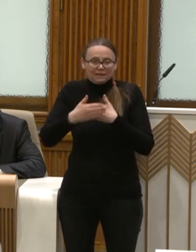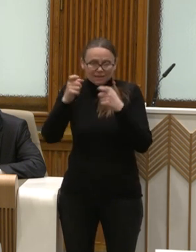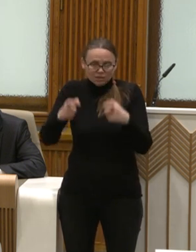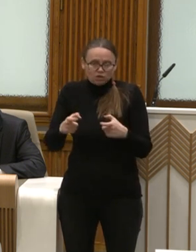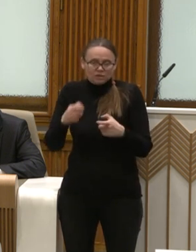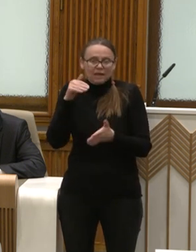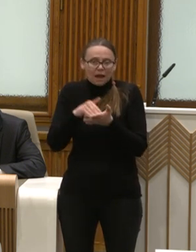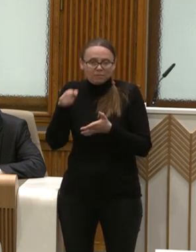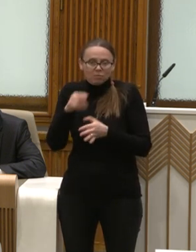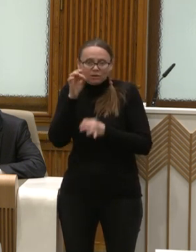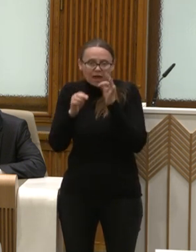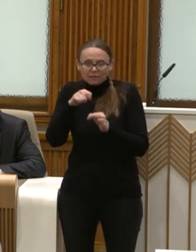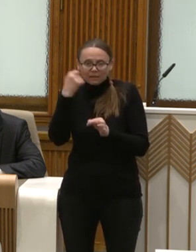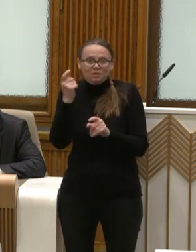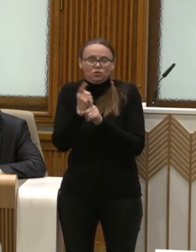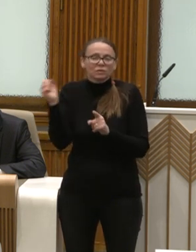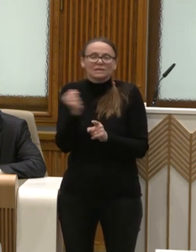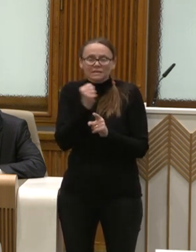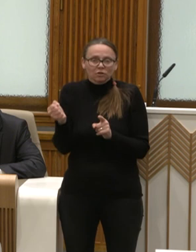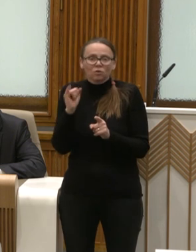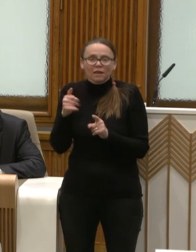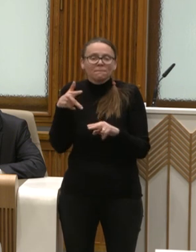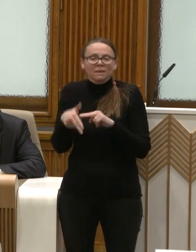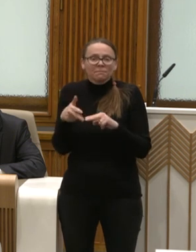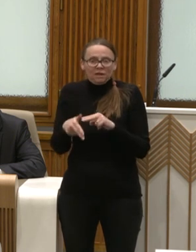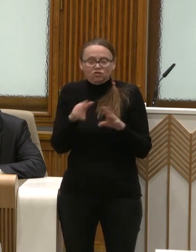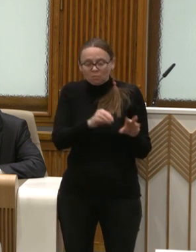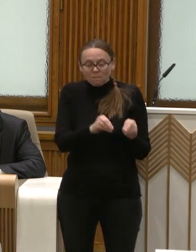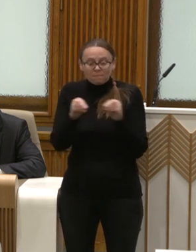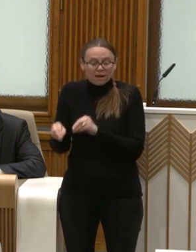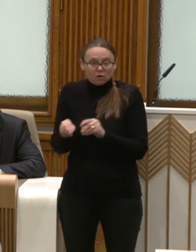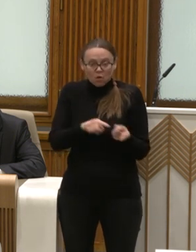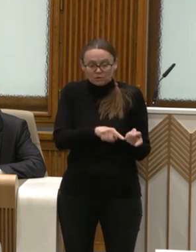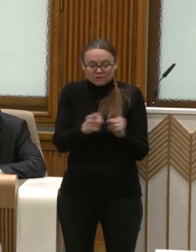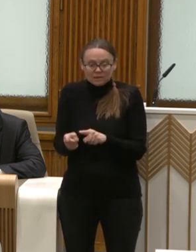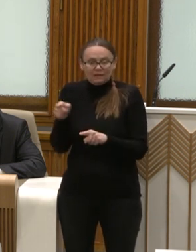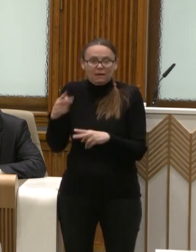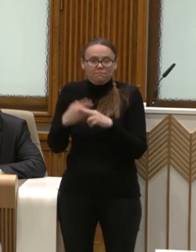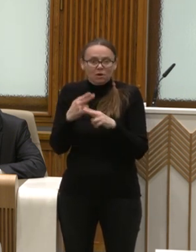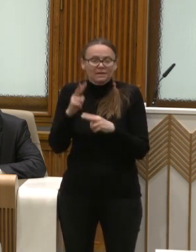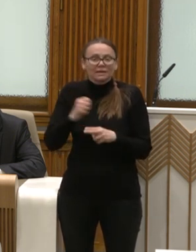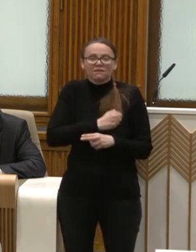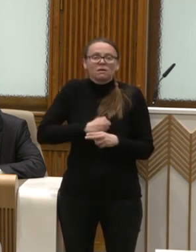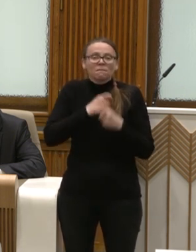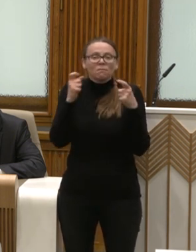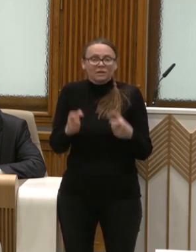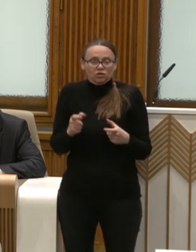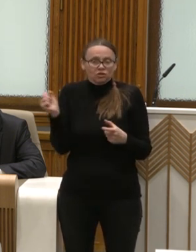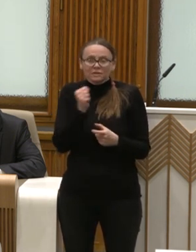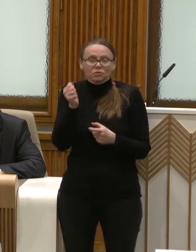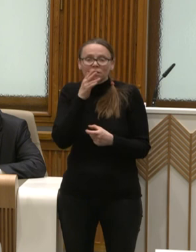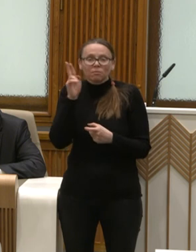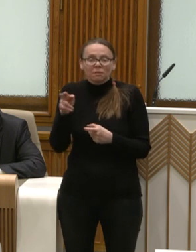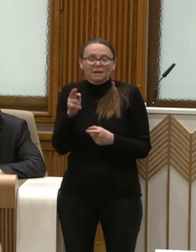ta test tudi zato, da preprečimo prenose te bolezni v bolnišnici. Ker bomo imeli